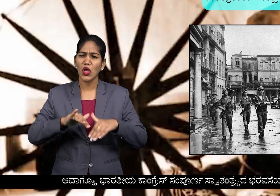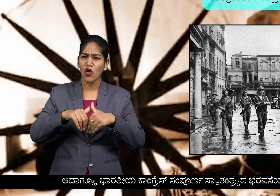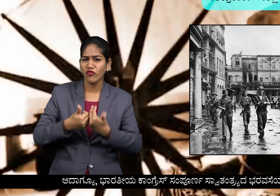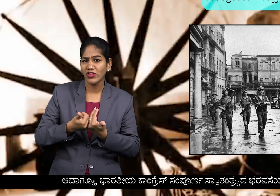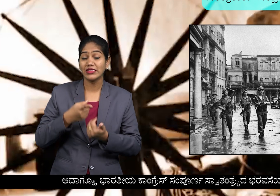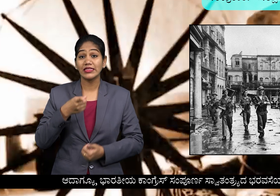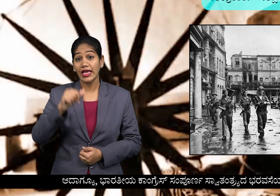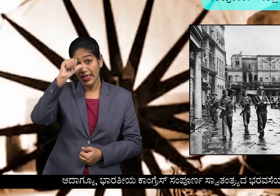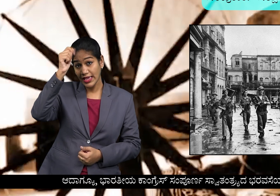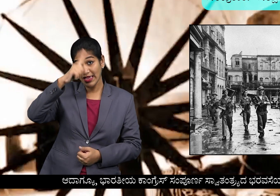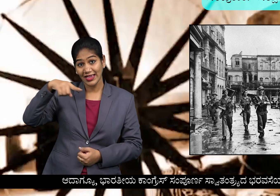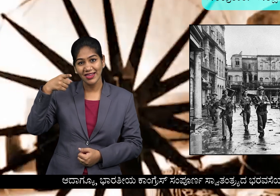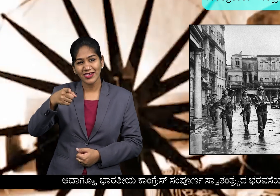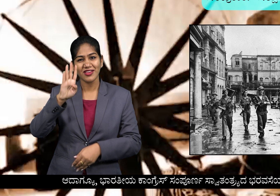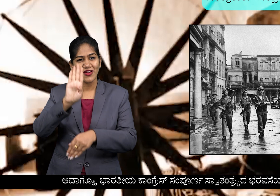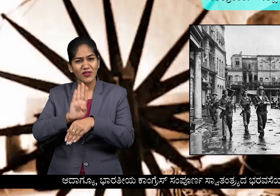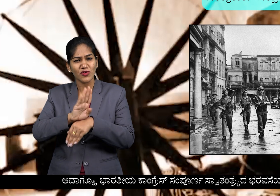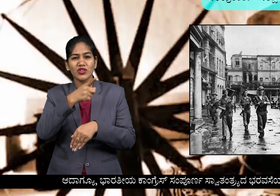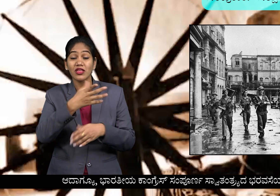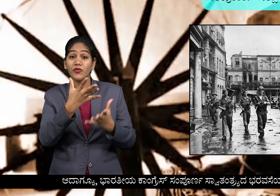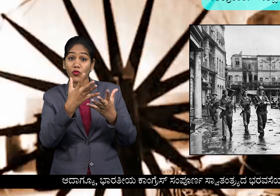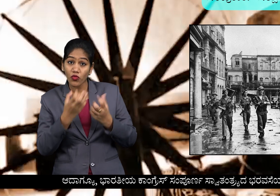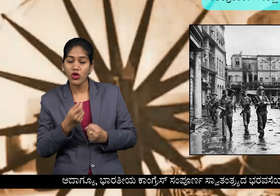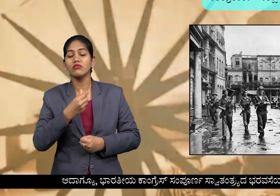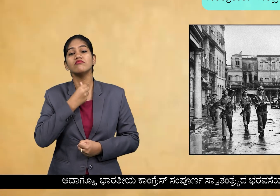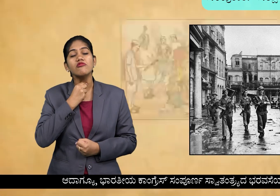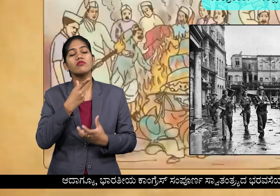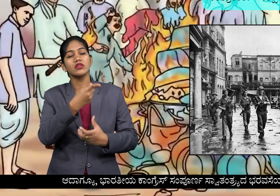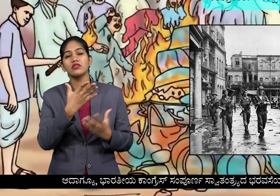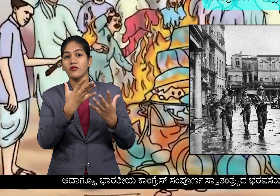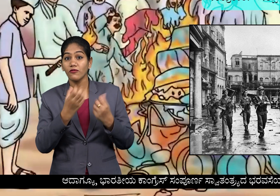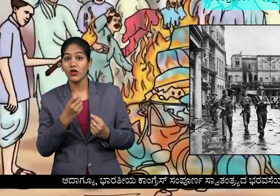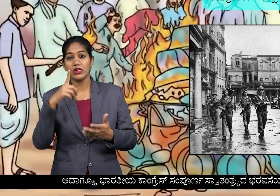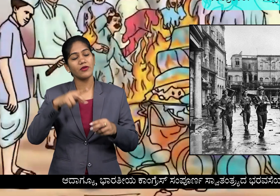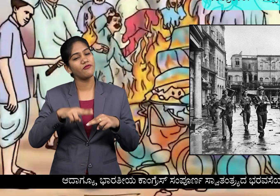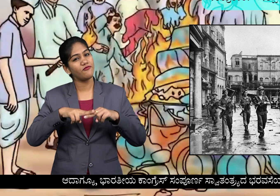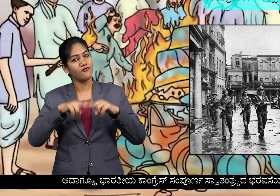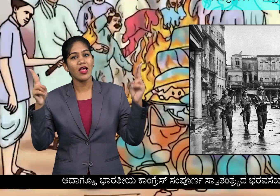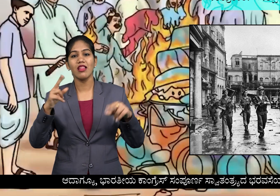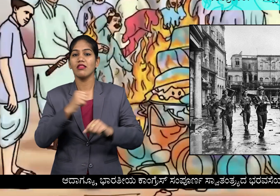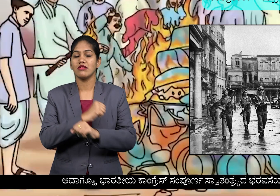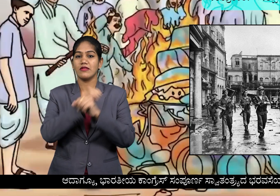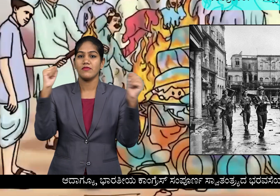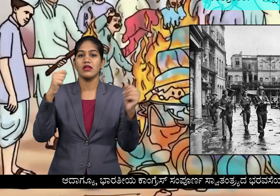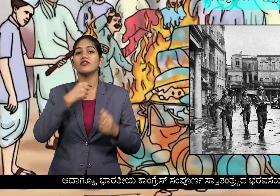ಆದಾಗ್ಯೂ ಭಾರತೀಯ ಕಾಂಗ್ರೆಸ್ ಸಂಪೂರ್ಣ ಸ್ವಾತಂತ್ರ್ಯದ ಭರವಸೆಯನ್ನು ಬಯಸಿತು.